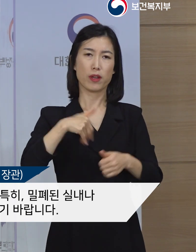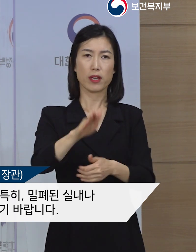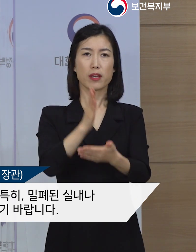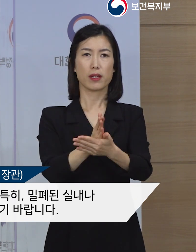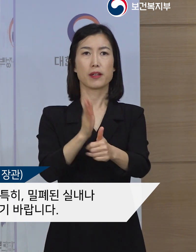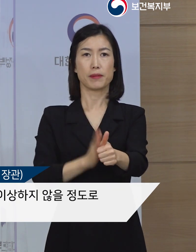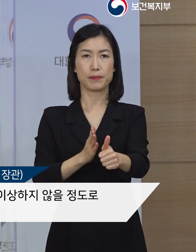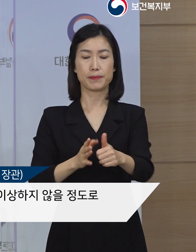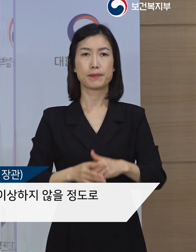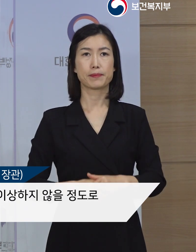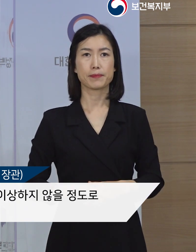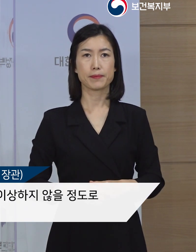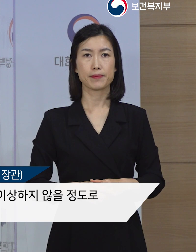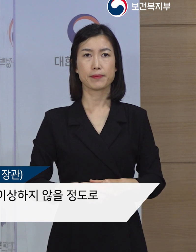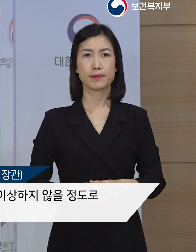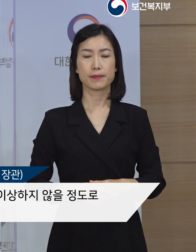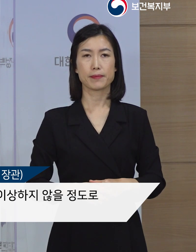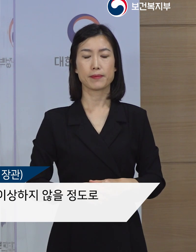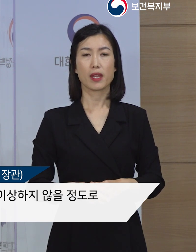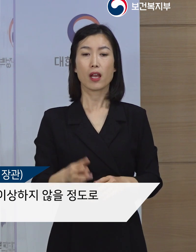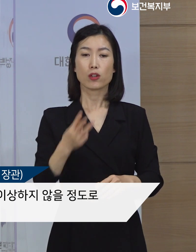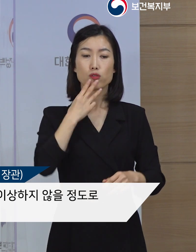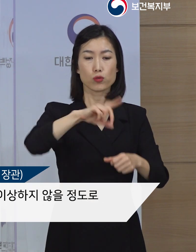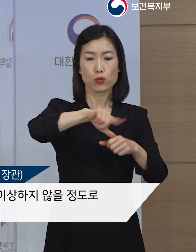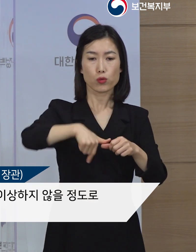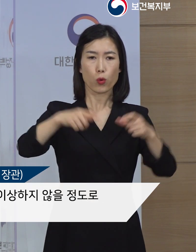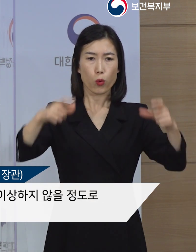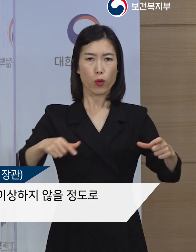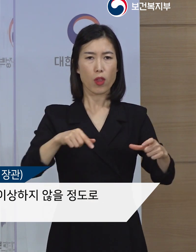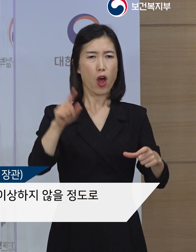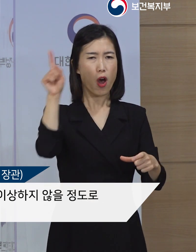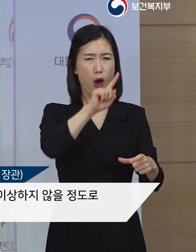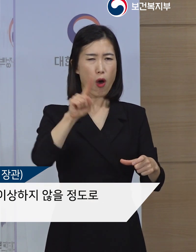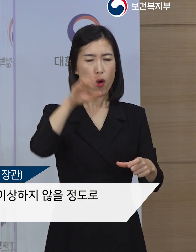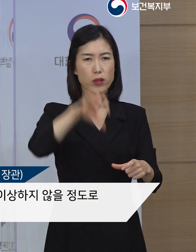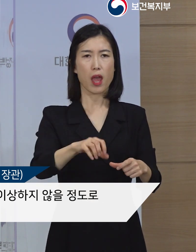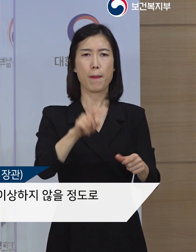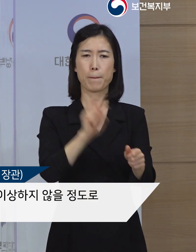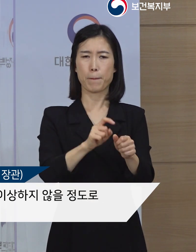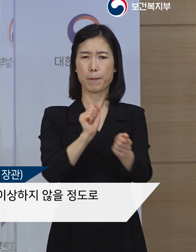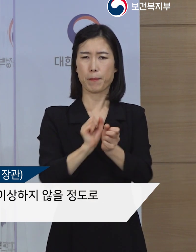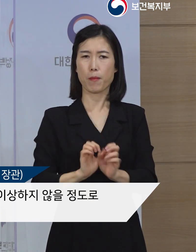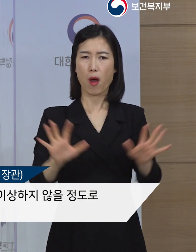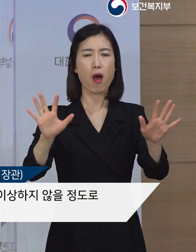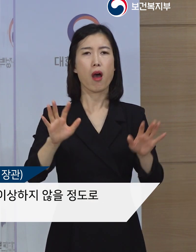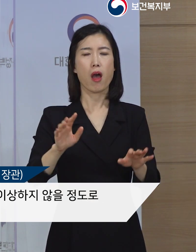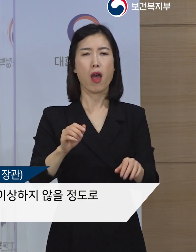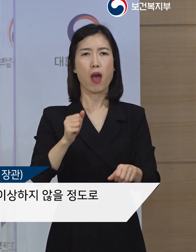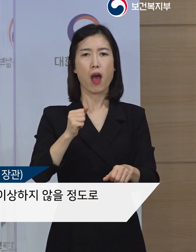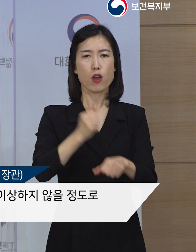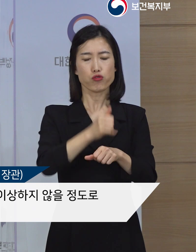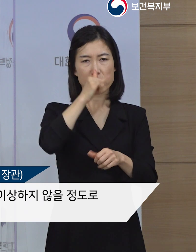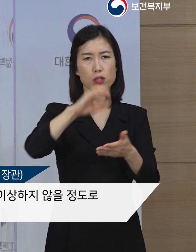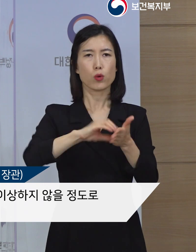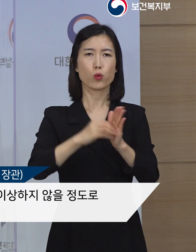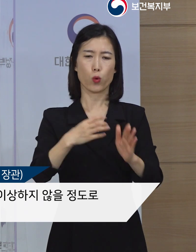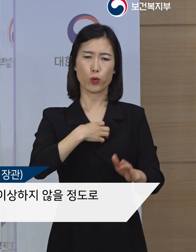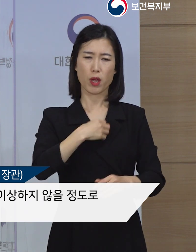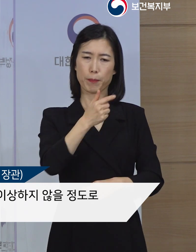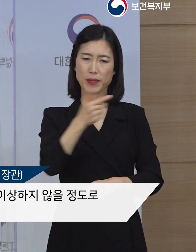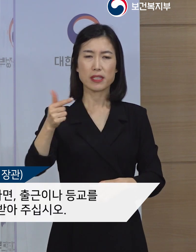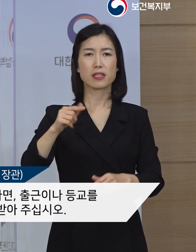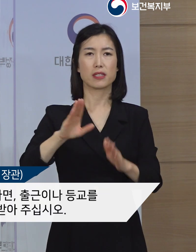바랍니다. 수도권은 일상생활 어디서 감염이 발생해도 이상하지 않을 정도로 위험도가 커지고